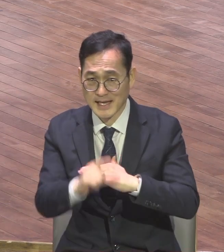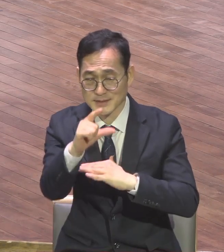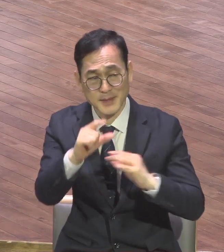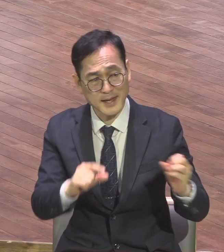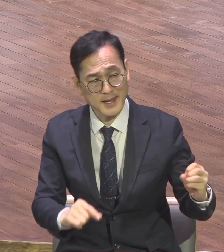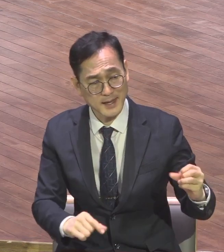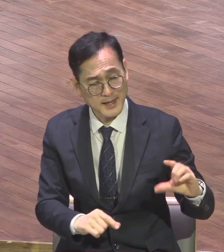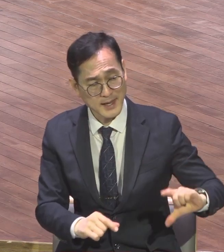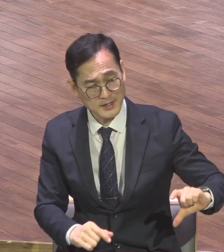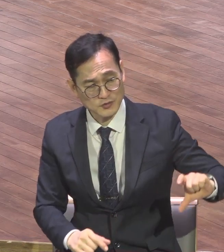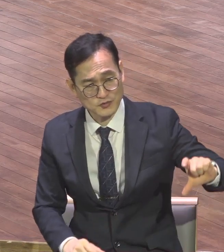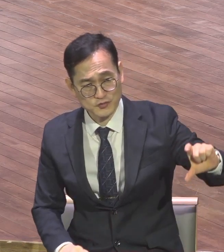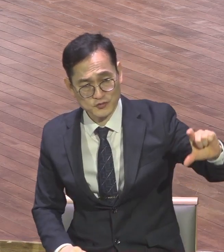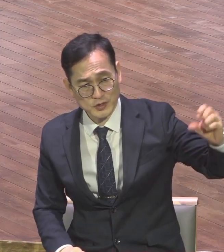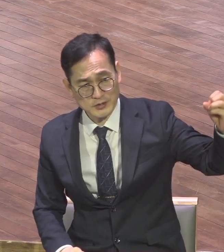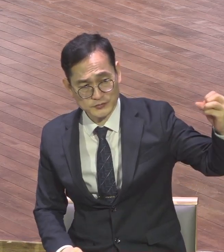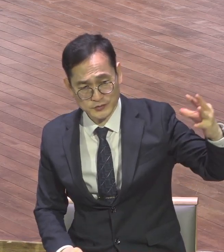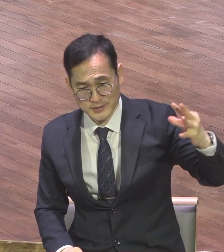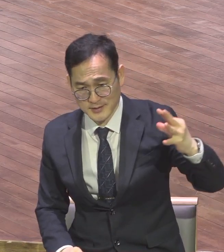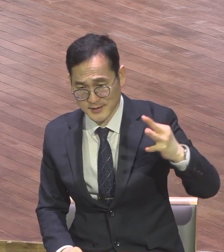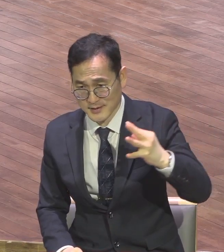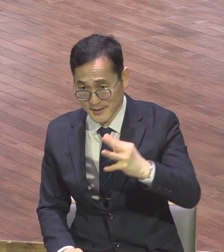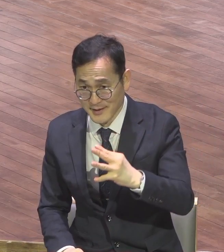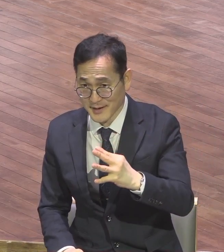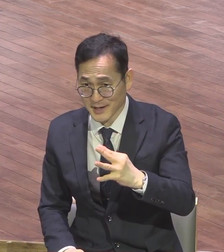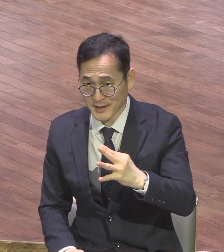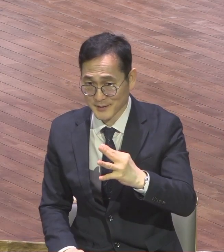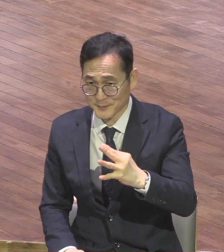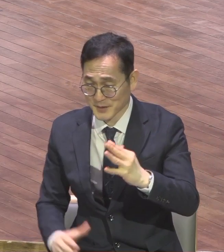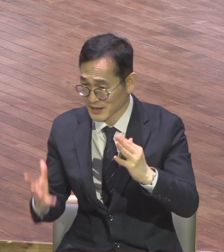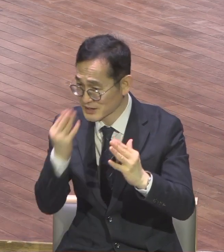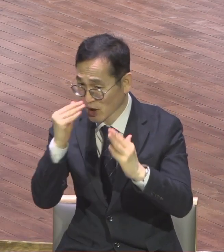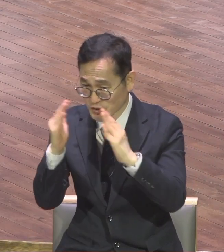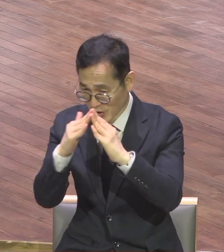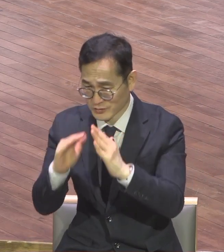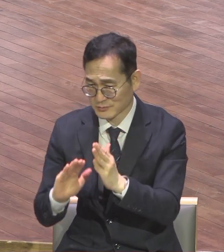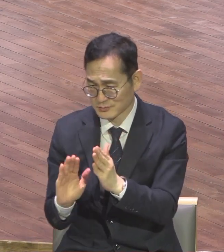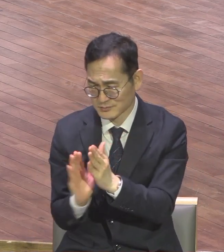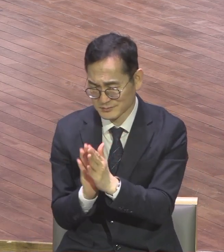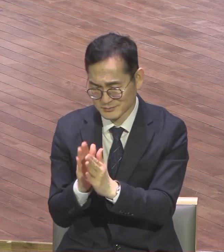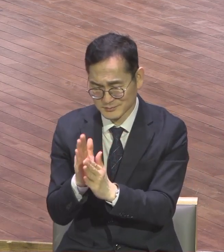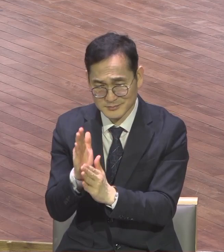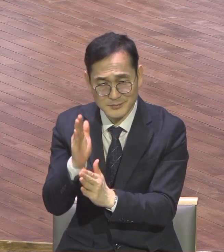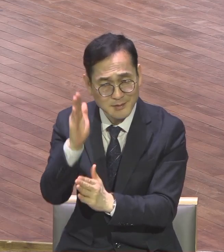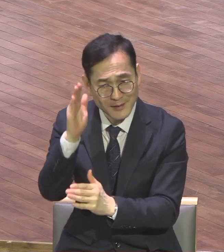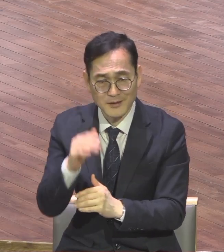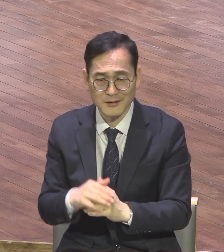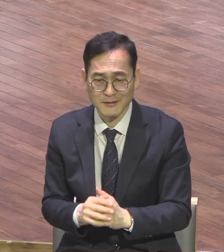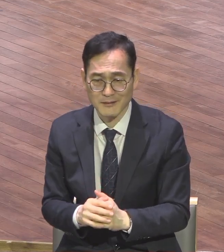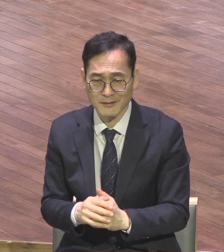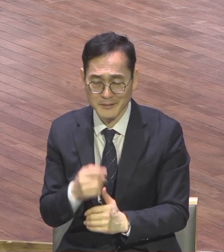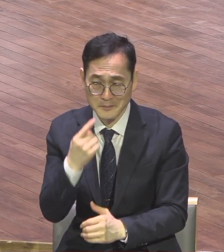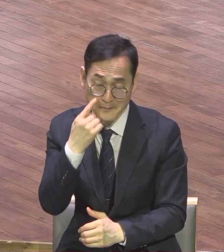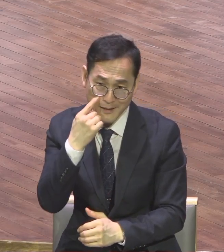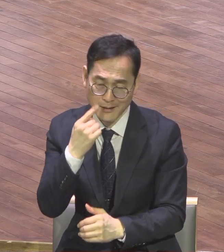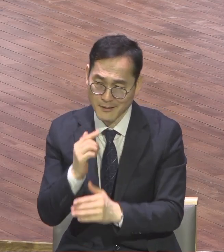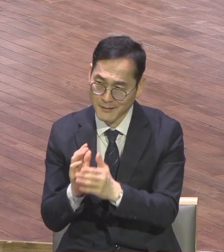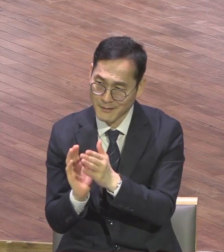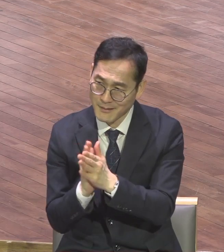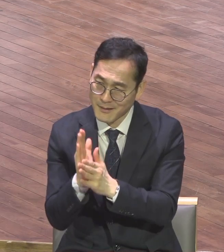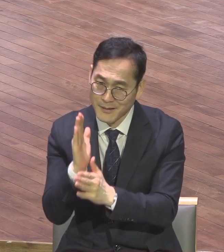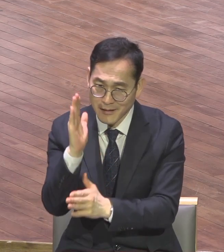해가 쫙 뜨면 그 해가 이렇게 뜨게 되면 굉장히 성전이 확 비치면서 빛이 팍 나게 되어